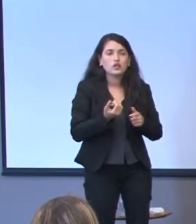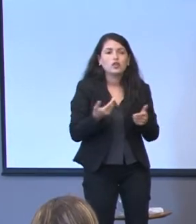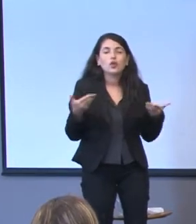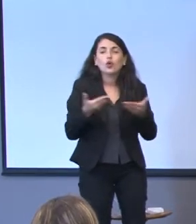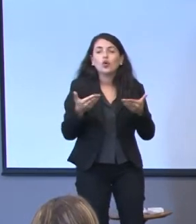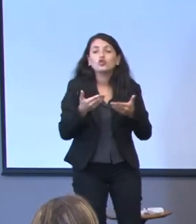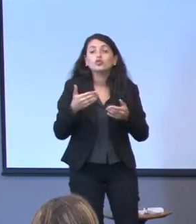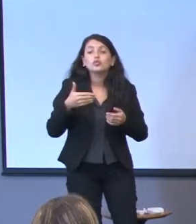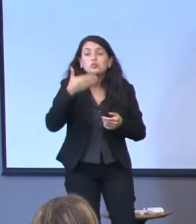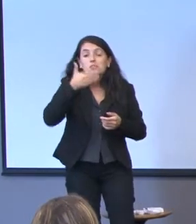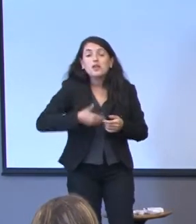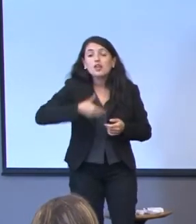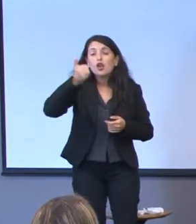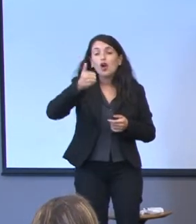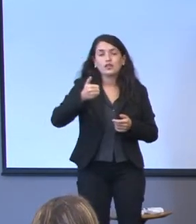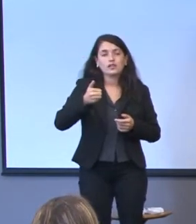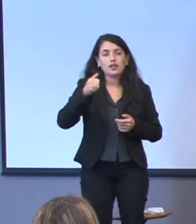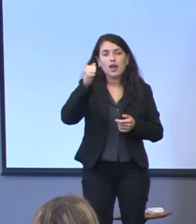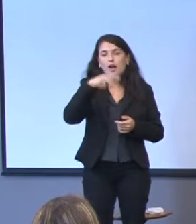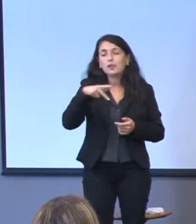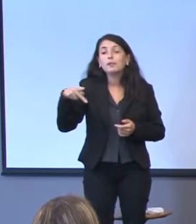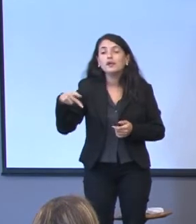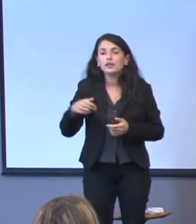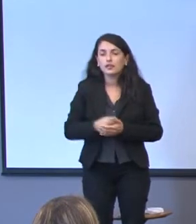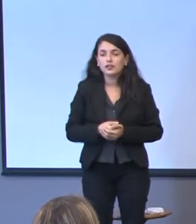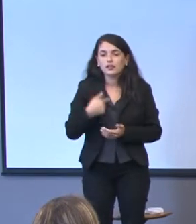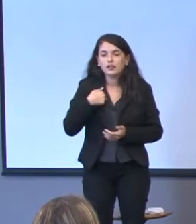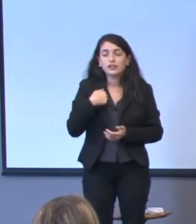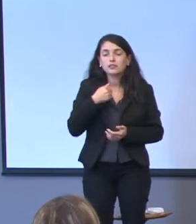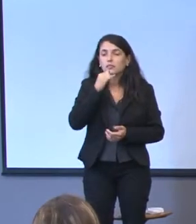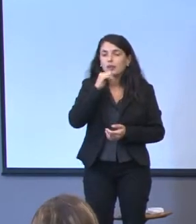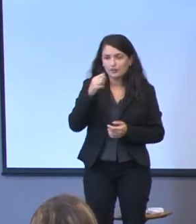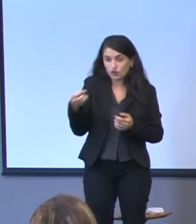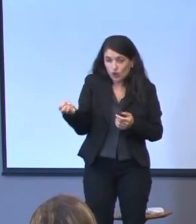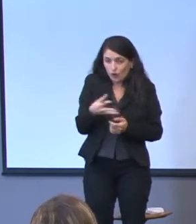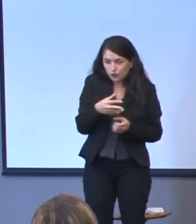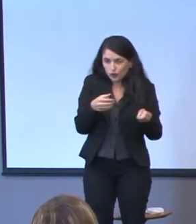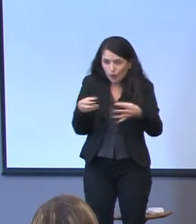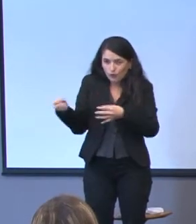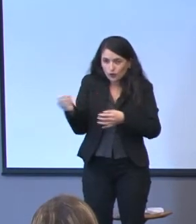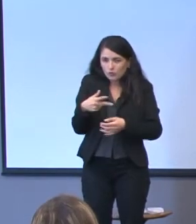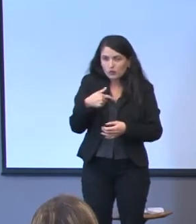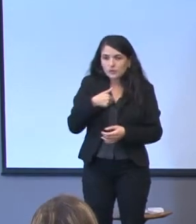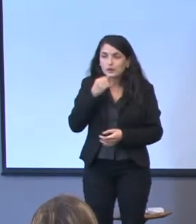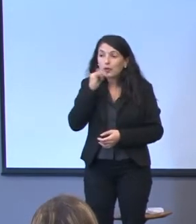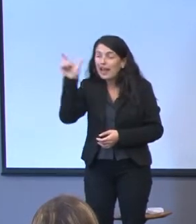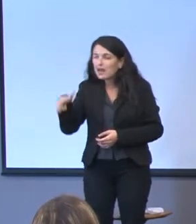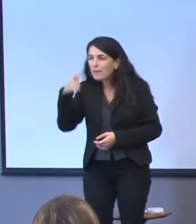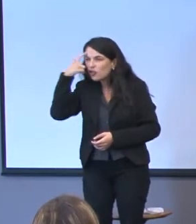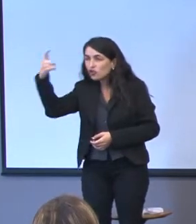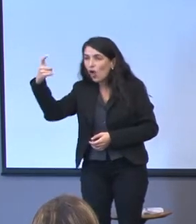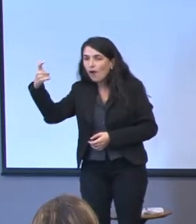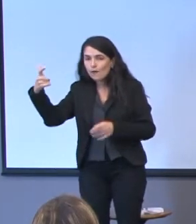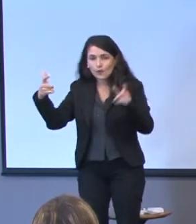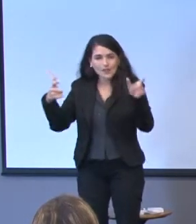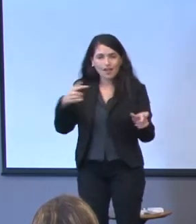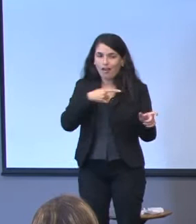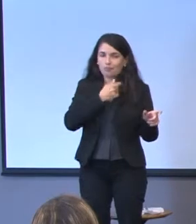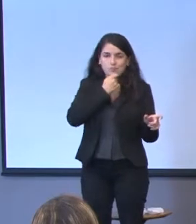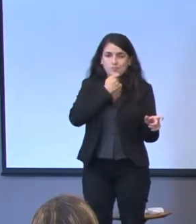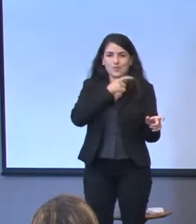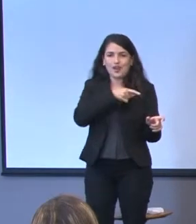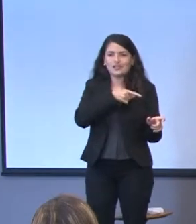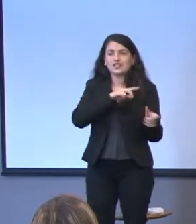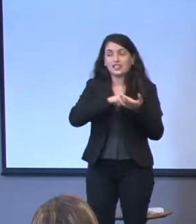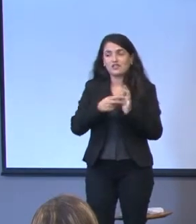melhores aplicativos? É quem dá a solução que você não pensou, mas o outro pensou. Então, eu acho que quando você tem